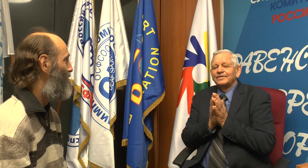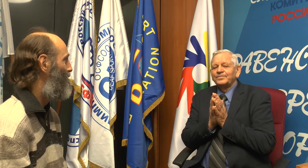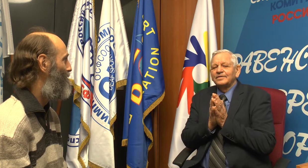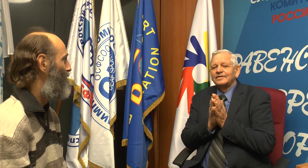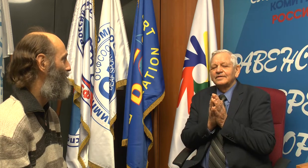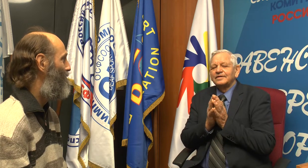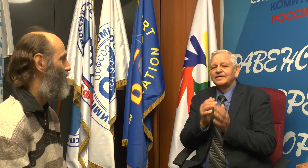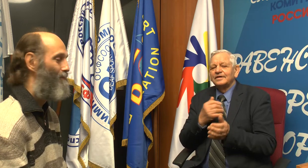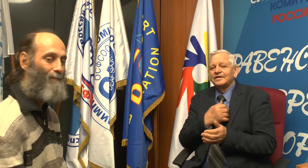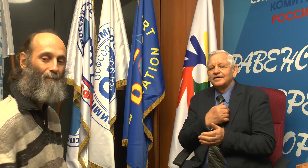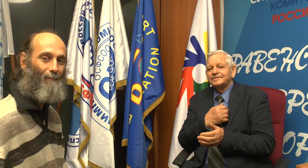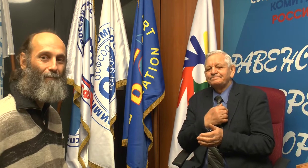Я